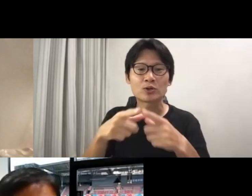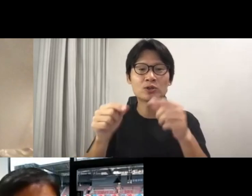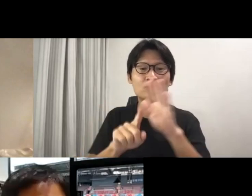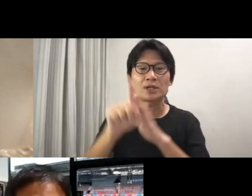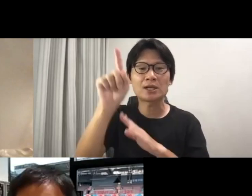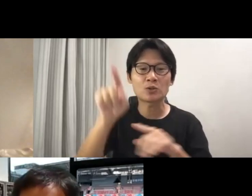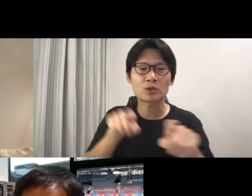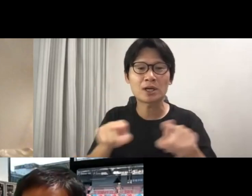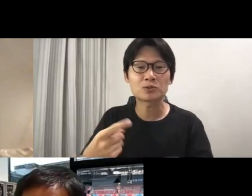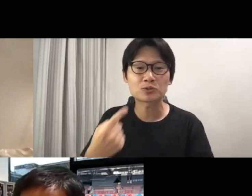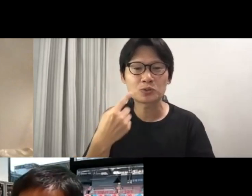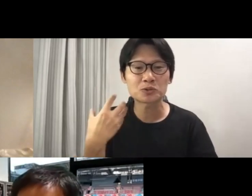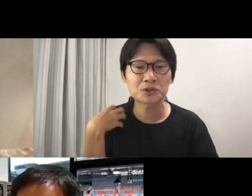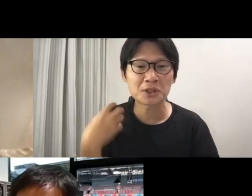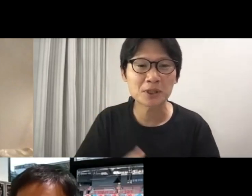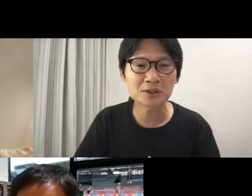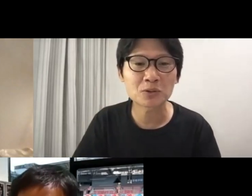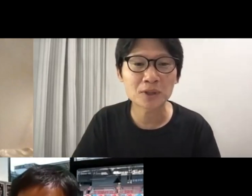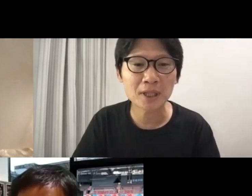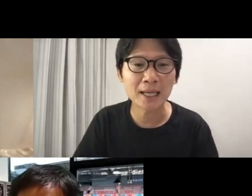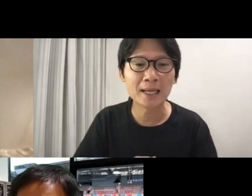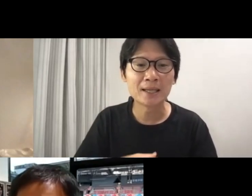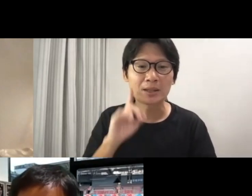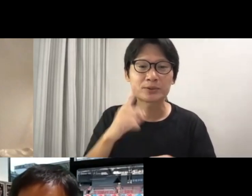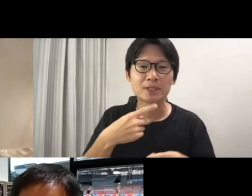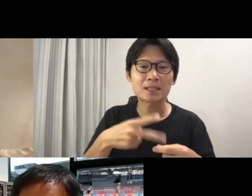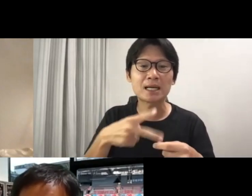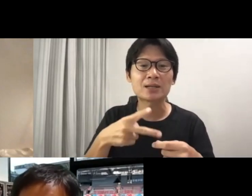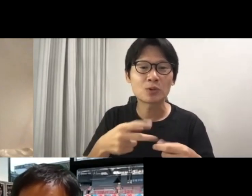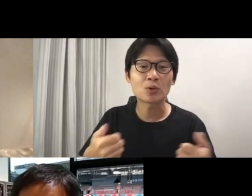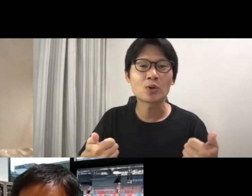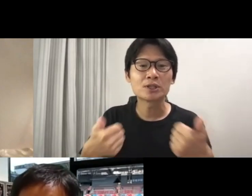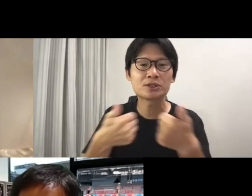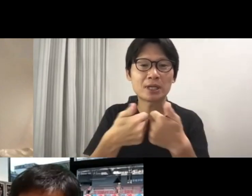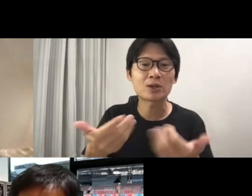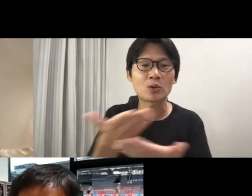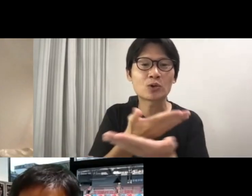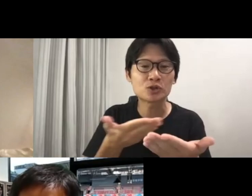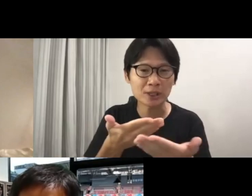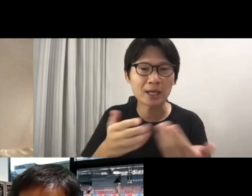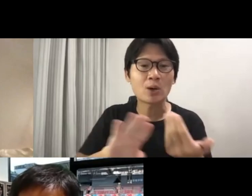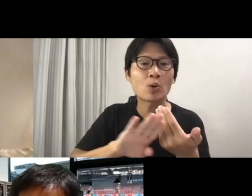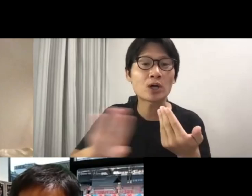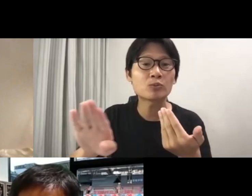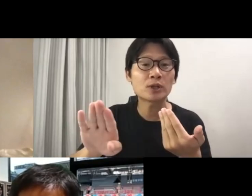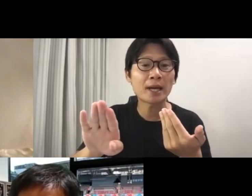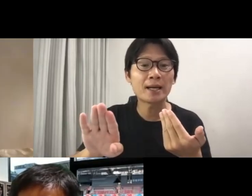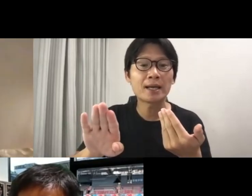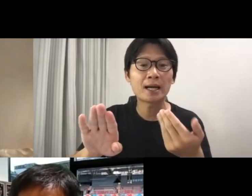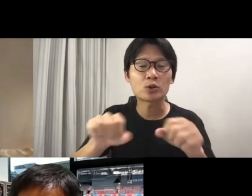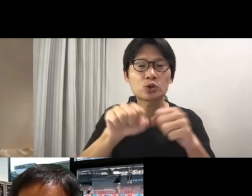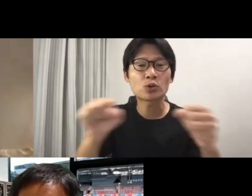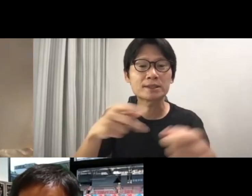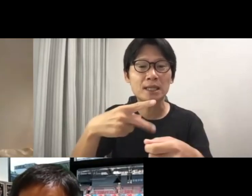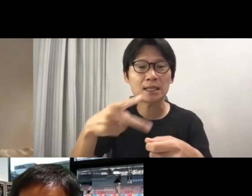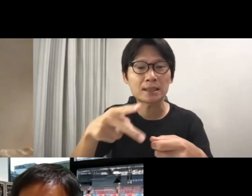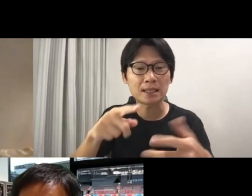日本代表監督動くしてますのでぜひチャッカーの試合交流しておかにもねあの障害作家いて